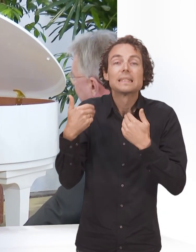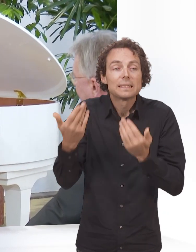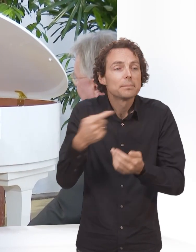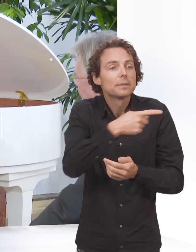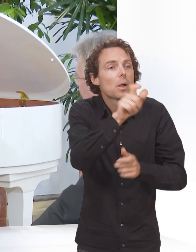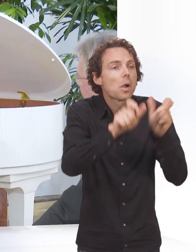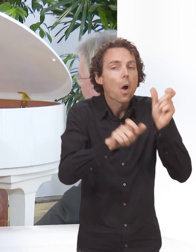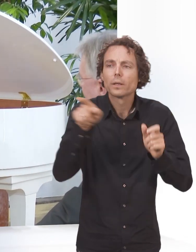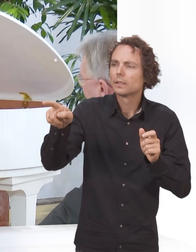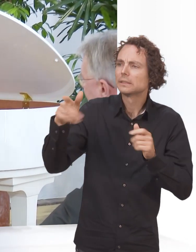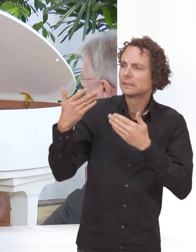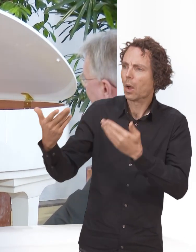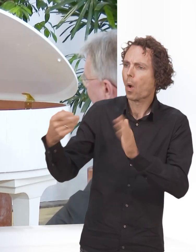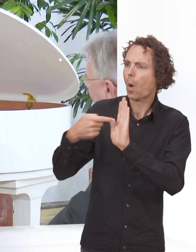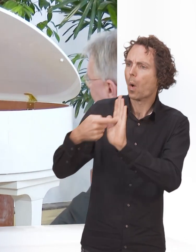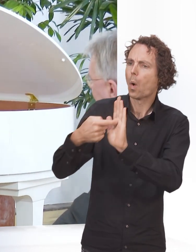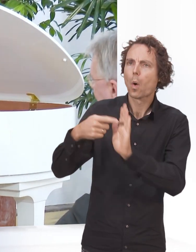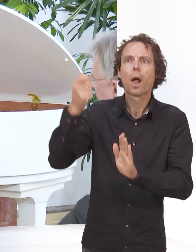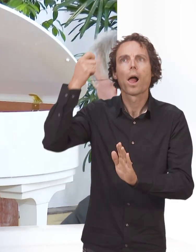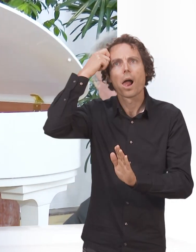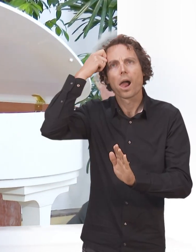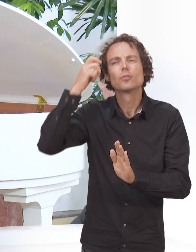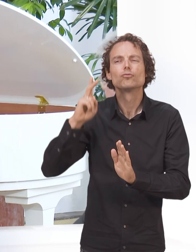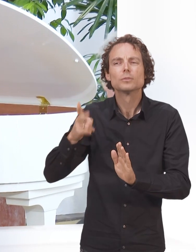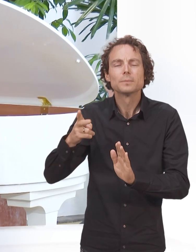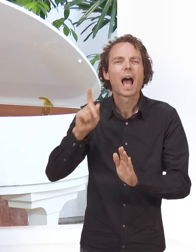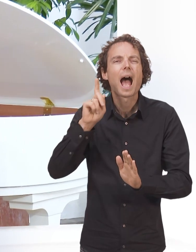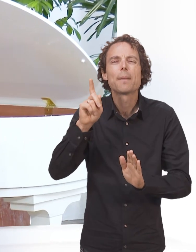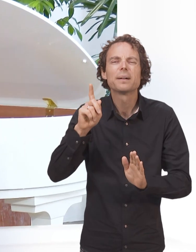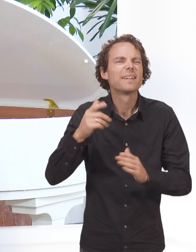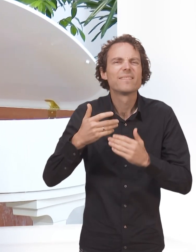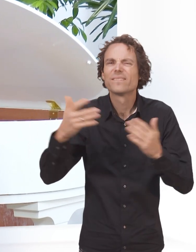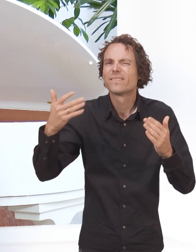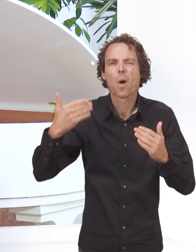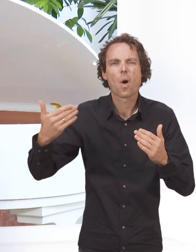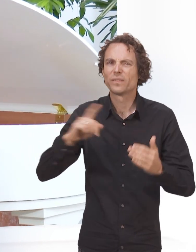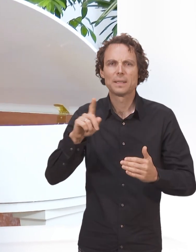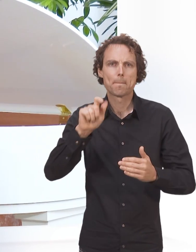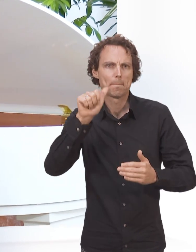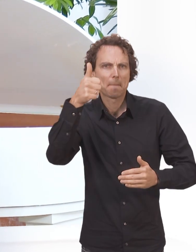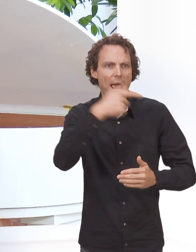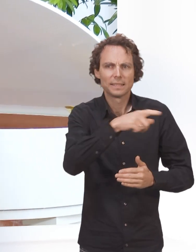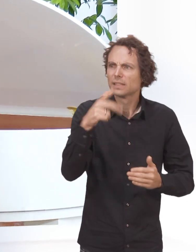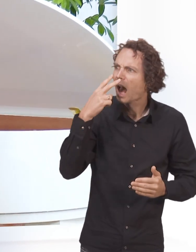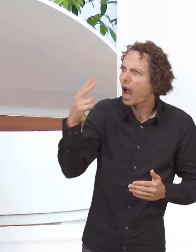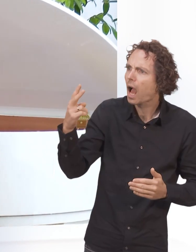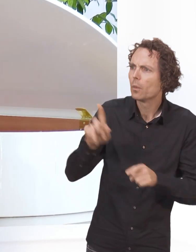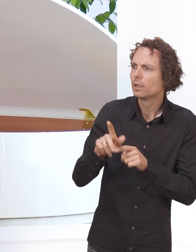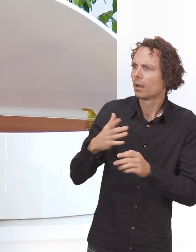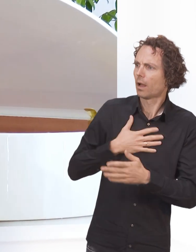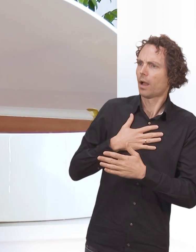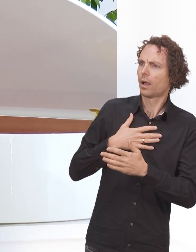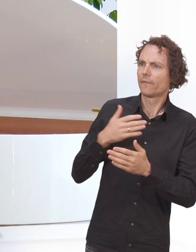Nachdenken kommen. Aber ich habe den Eindruck, nicht so viel. Die werden abgestoßen, wenn ich jemanden hinterfragt,